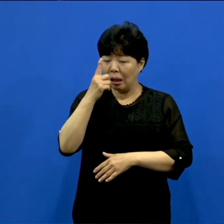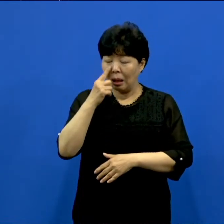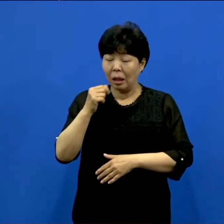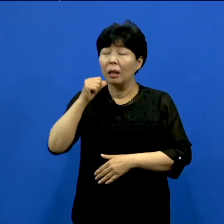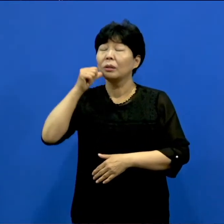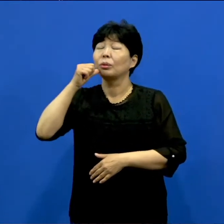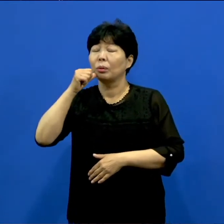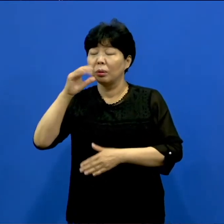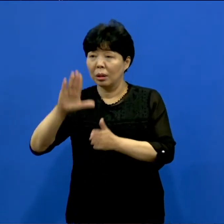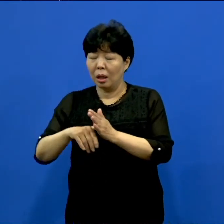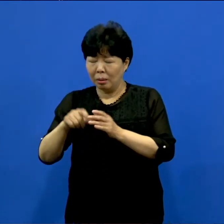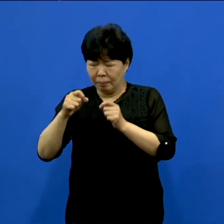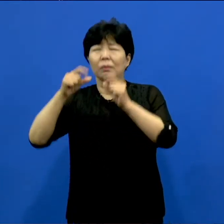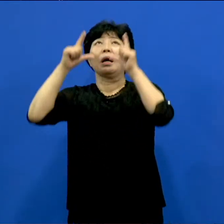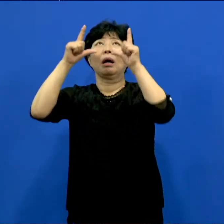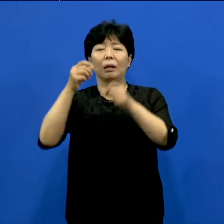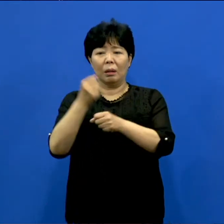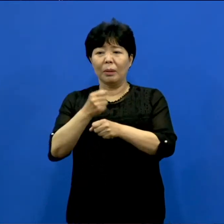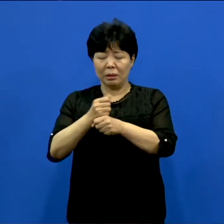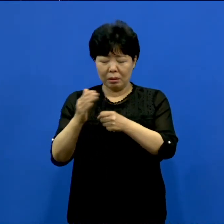자지 못하게.